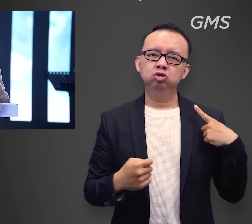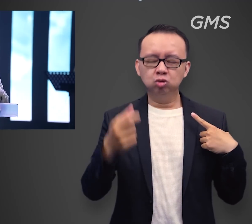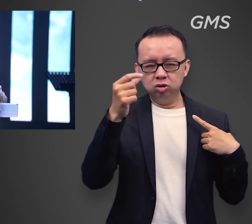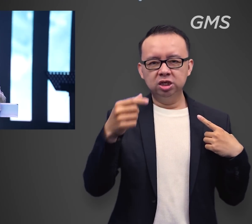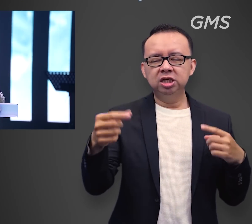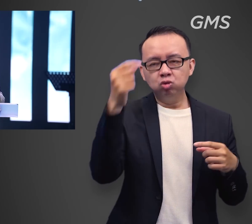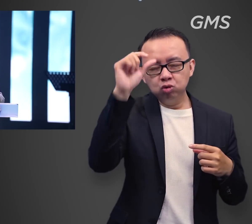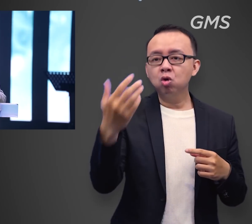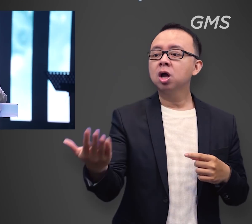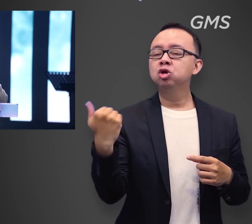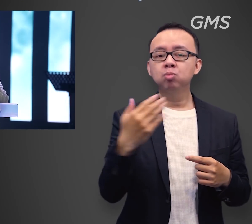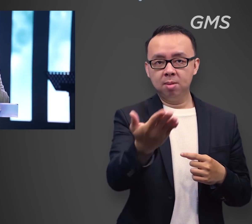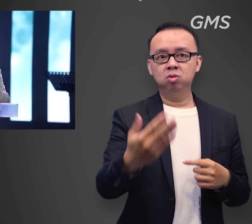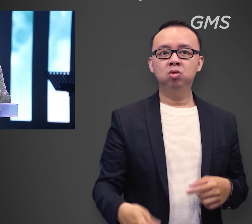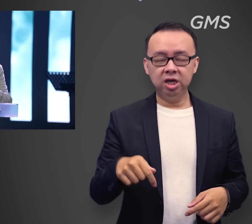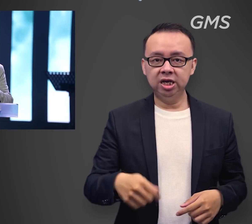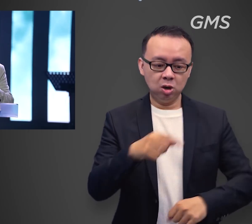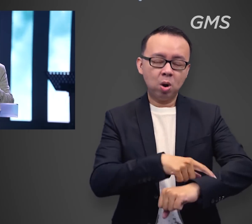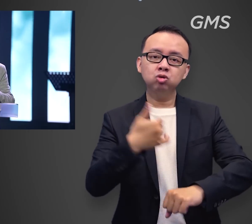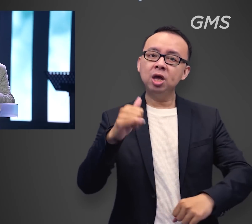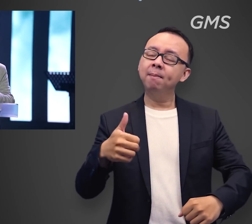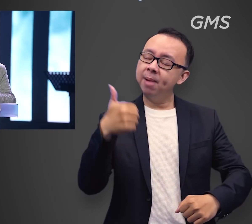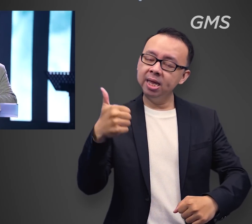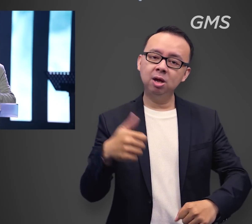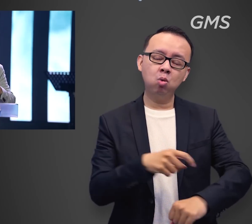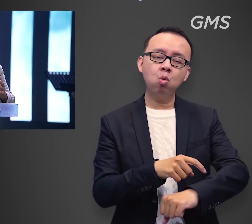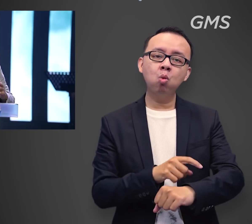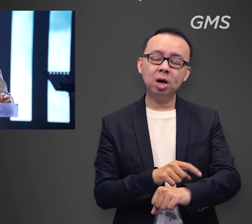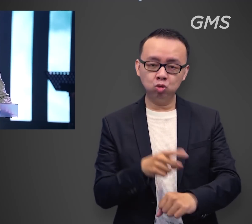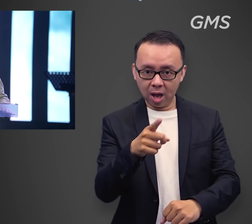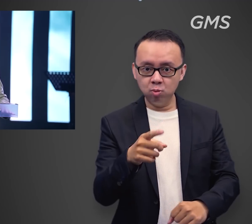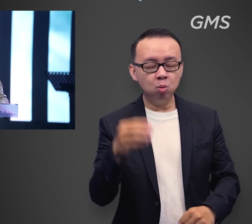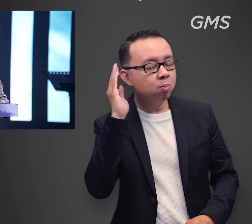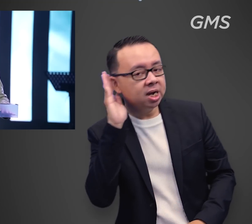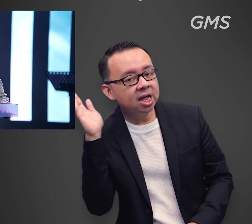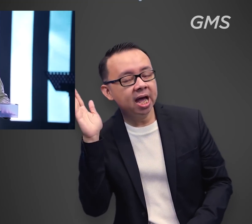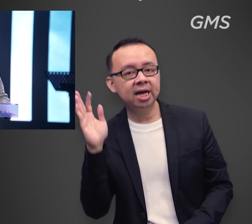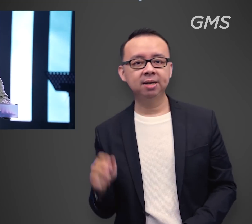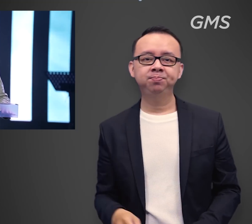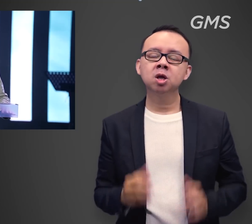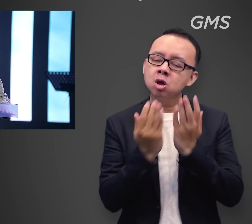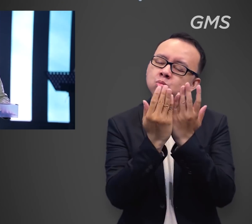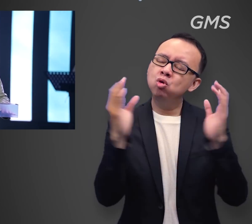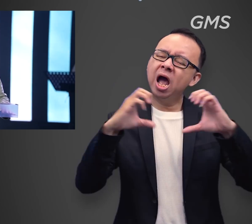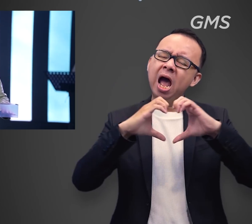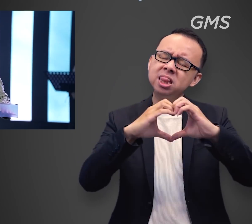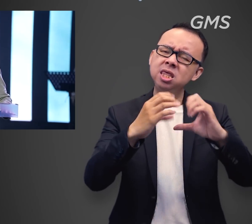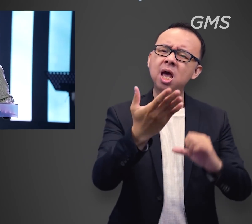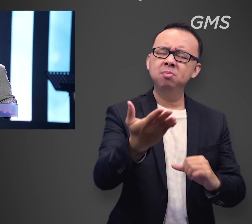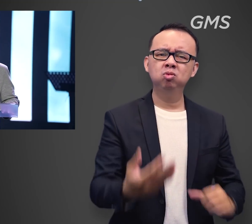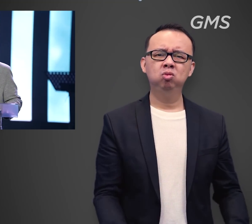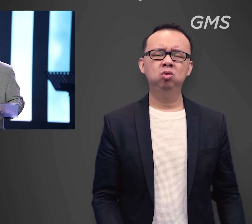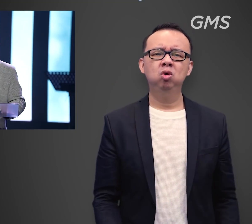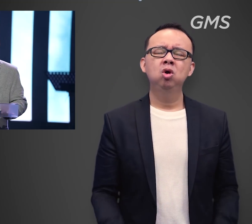waktu yang baik ketika Anda mendengarkan khotbah ini. Bukalah hatimu buat Tuhan. Izinkan Tuhan masuk di hatimu, di